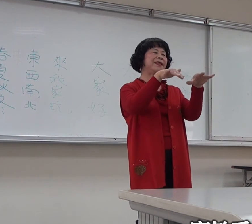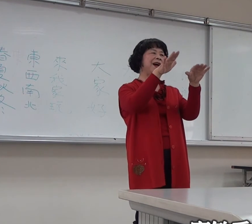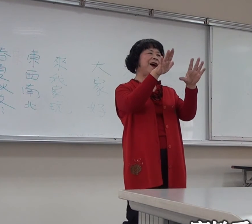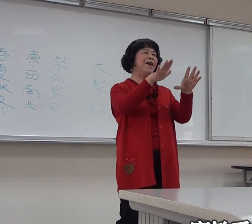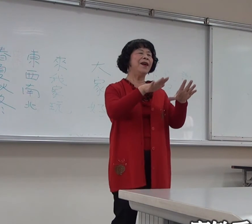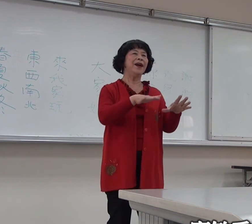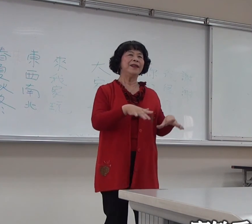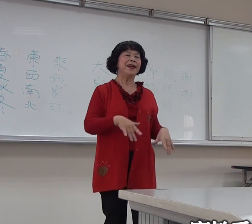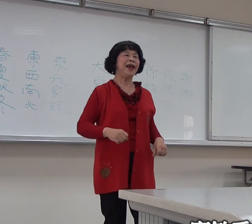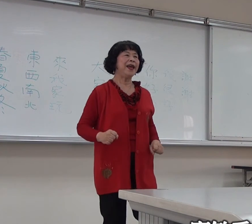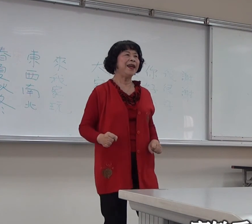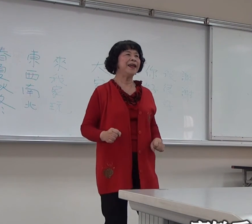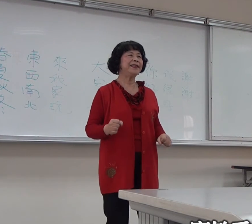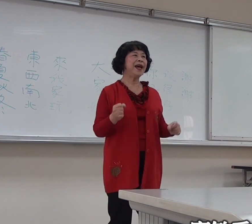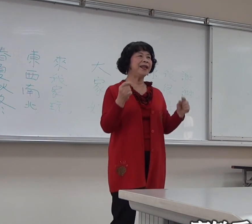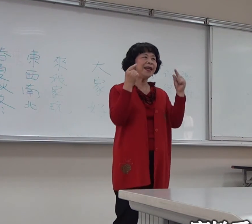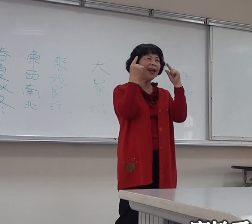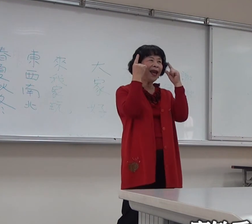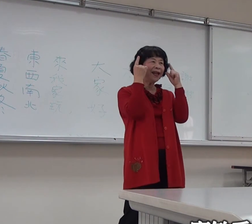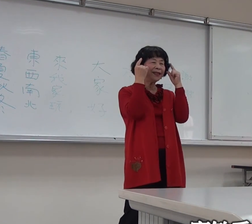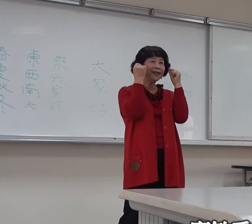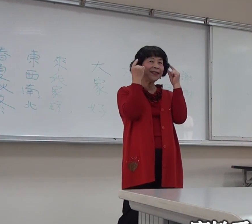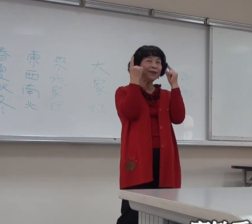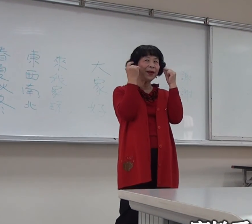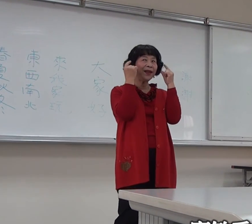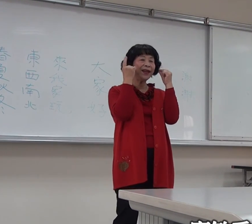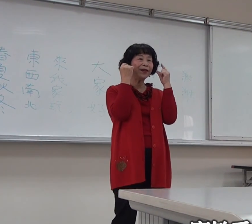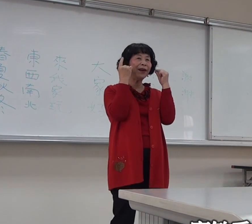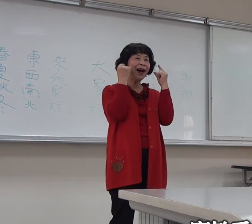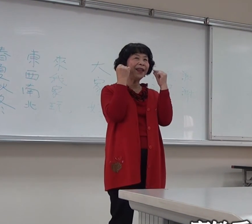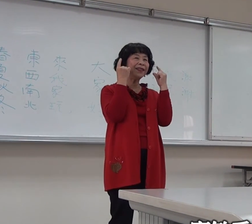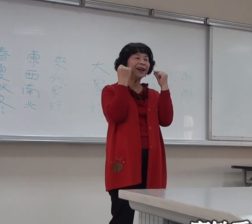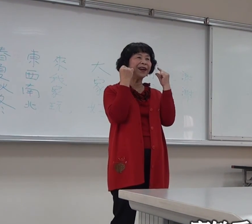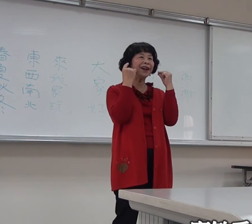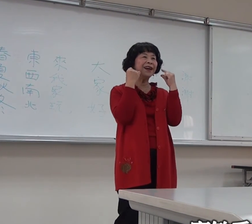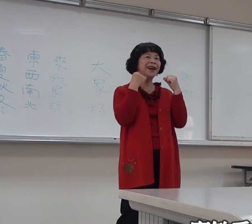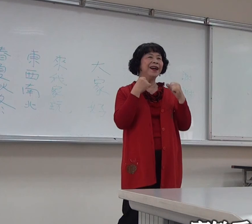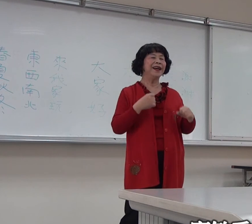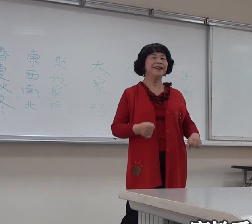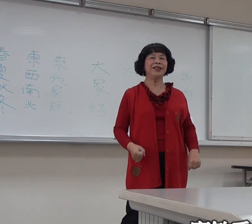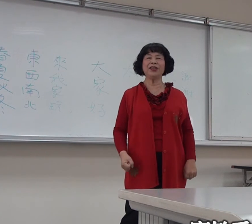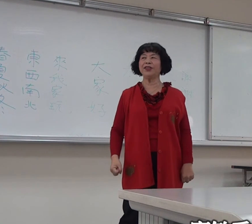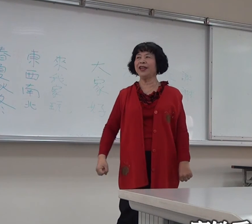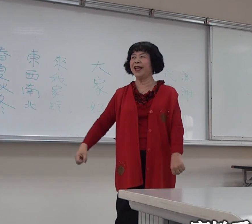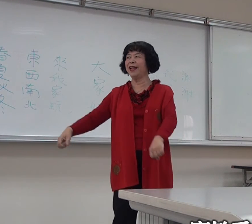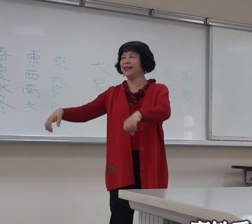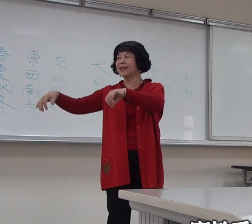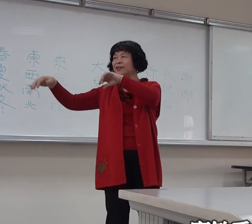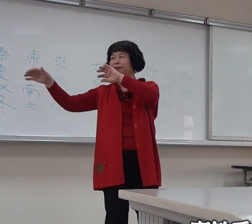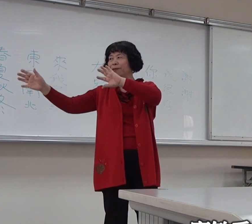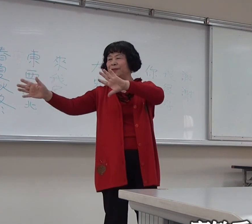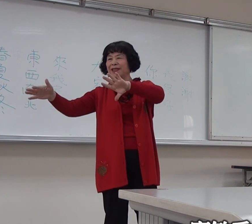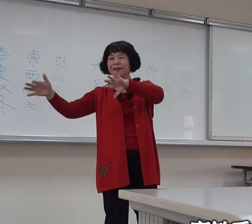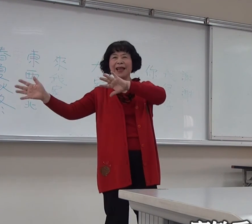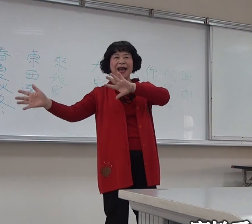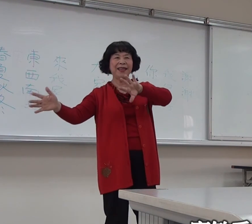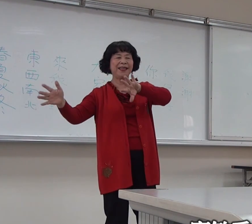小，哎，夏天在这边流汗了，秋天这个风比较大一